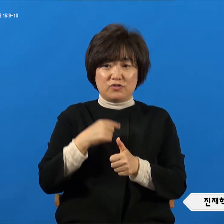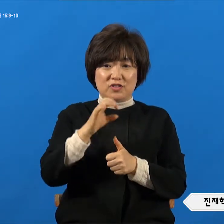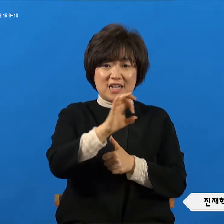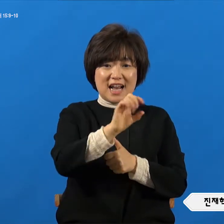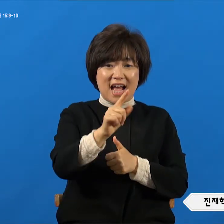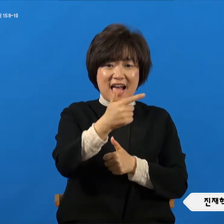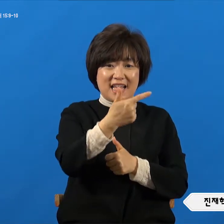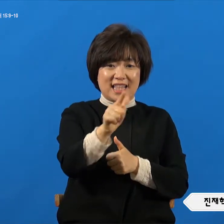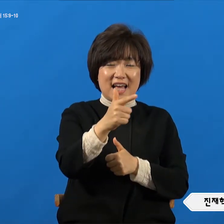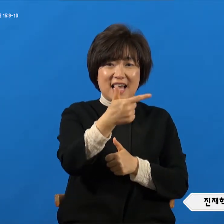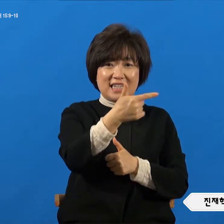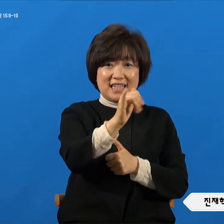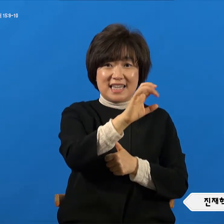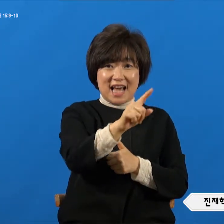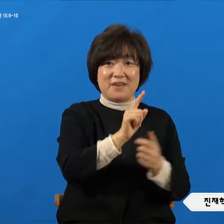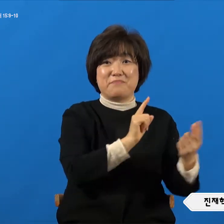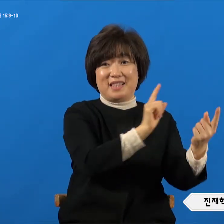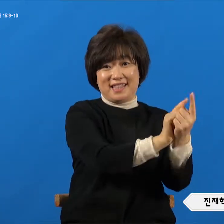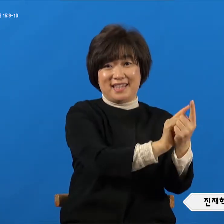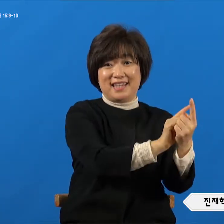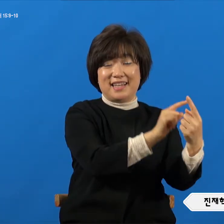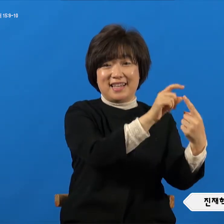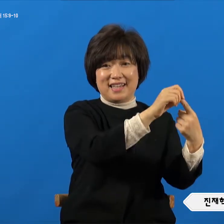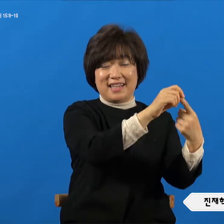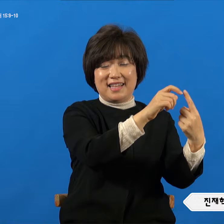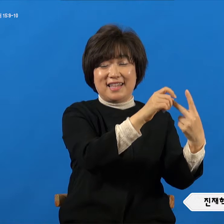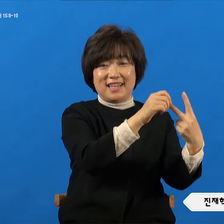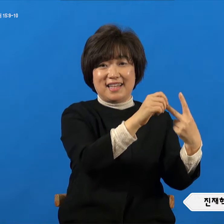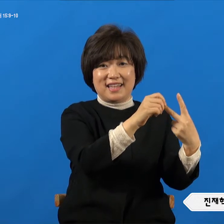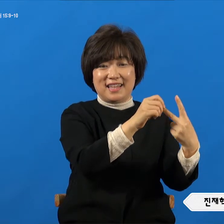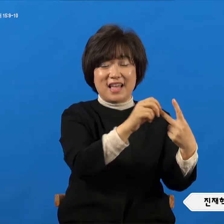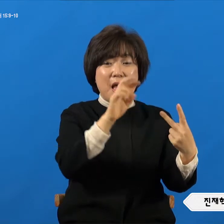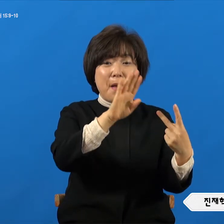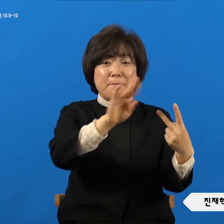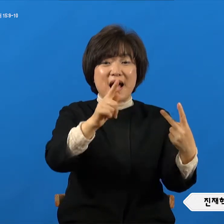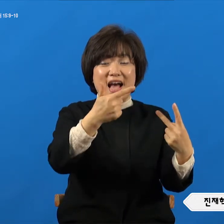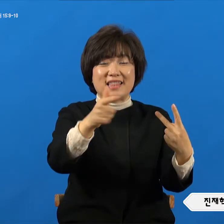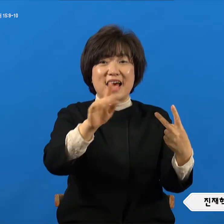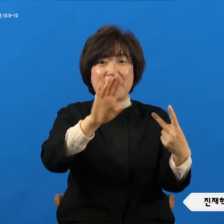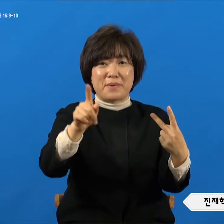아나니아가 있었습니다. 그에게는